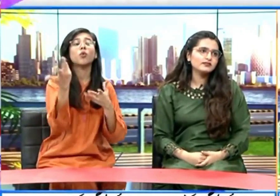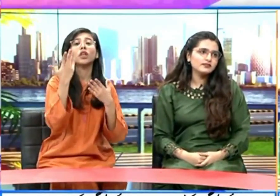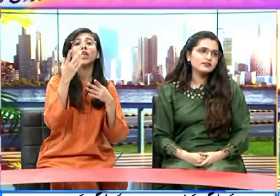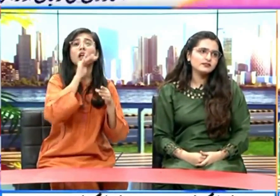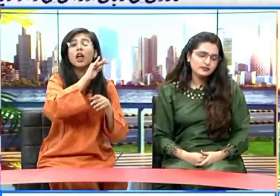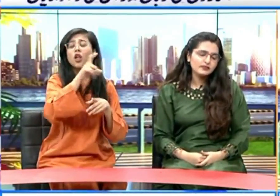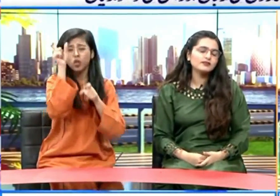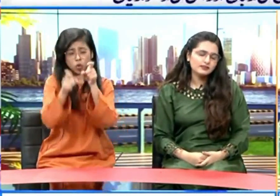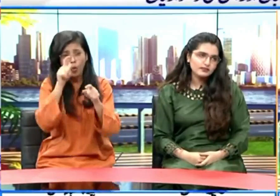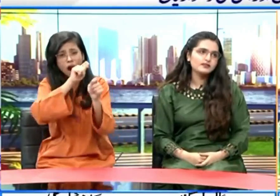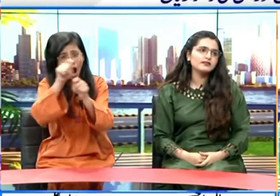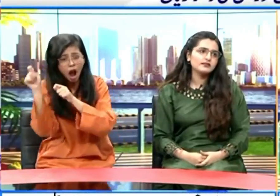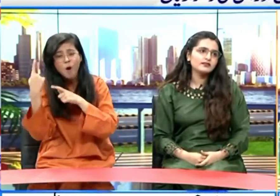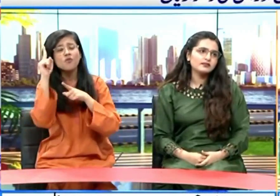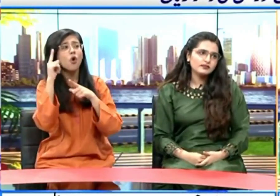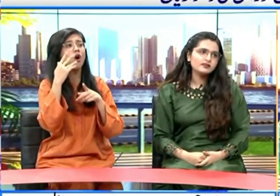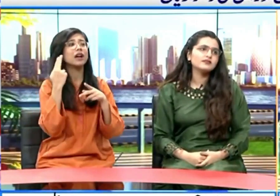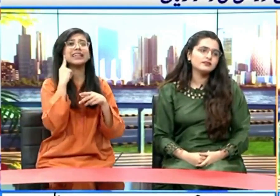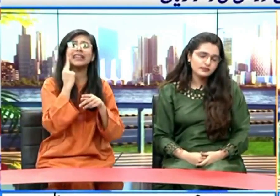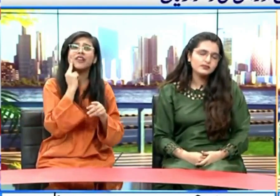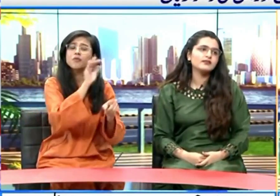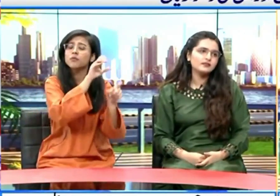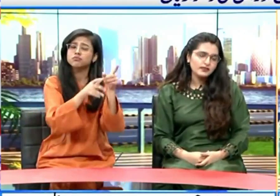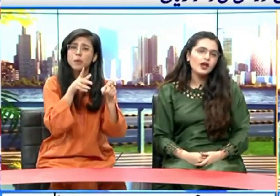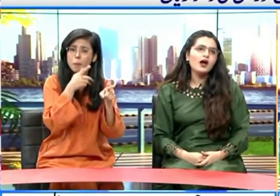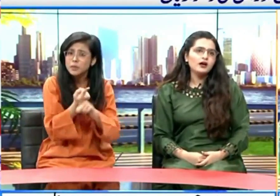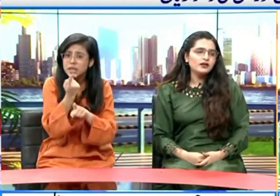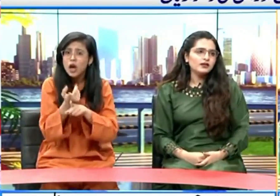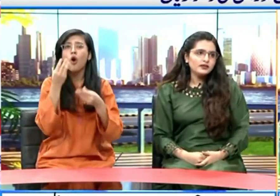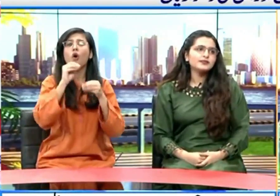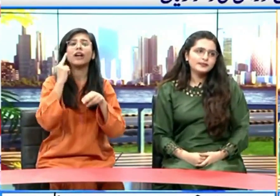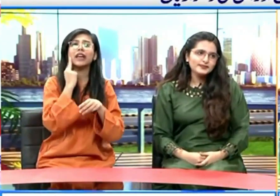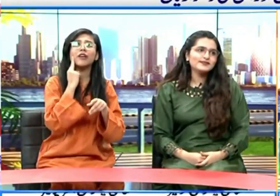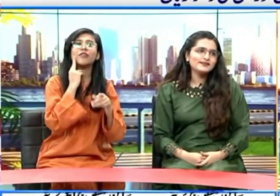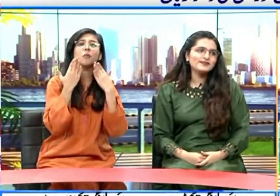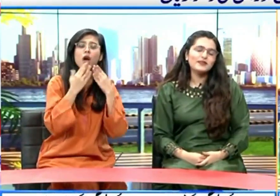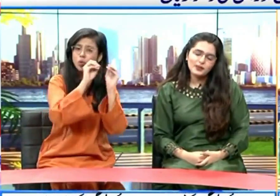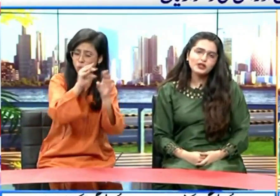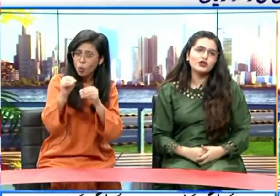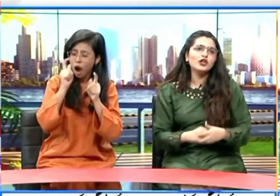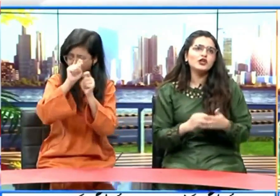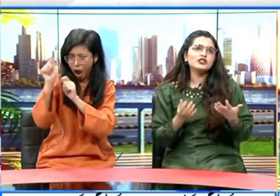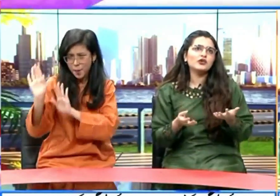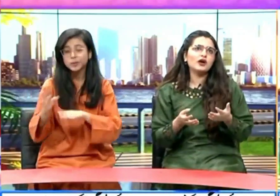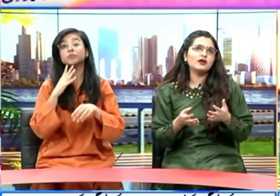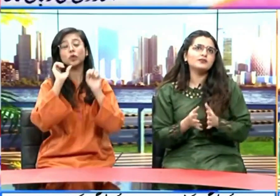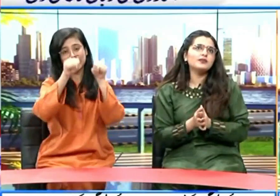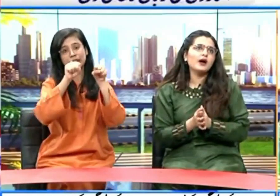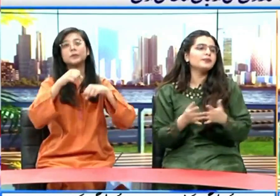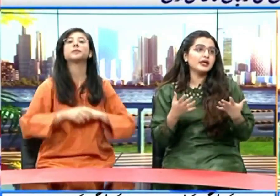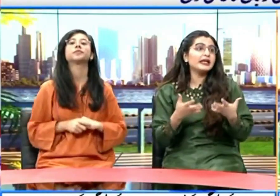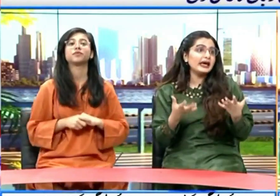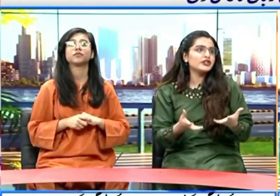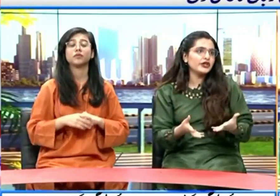حوالے سے کام کر رہے ہیں کہ ان لوگوں کو ایجوکیٹ کیا جا سکے, ان کو سمجھایا جا سکے, کیونکہ اسی طریقے سے پھر ایک کلسٹر بنے گا. بالکل. سو